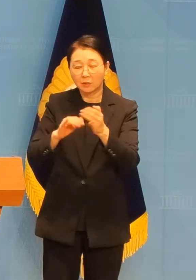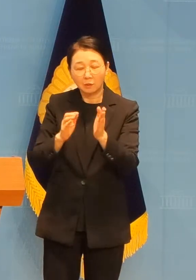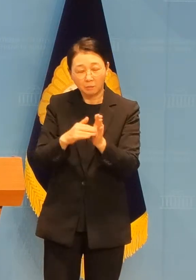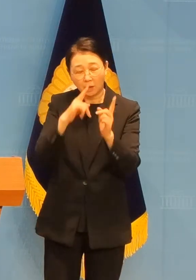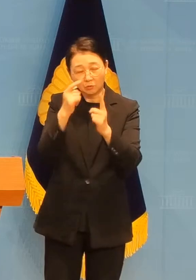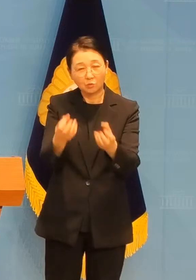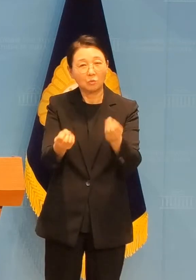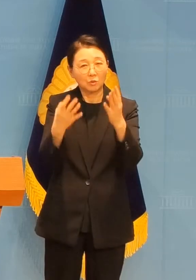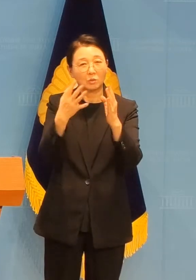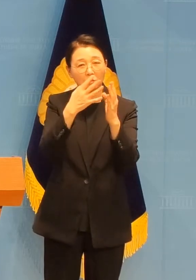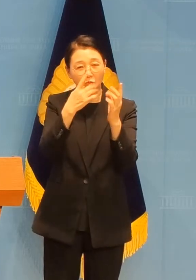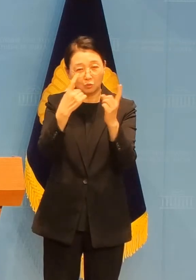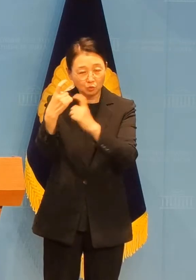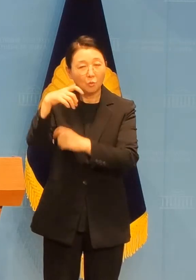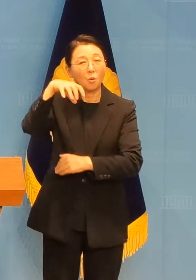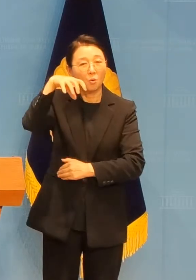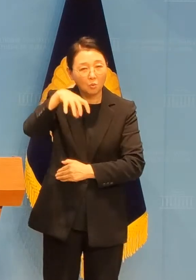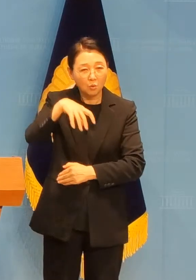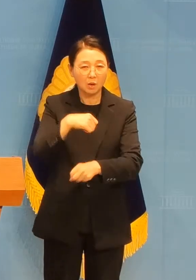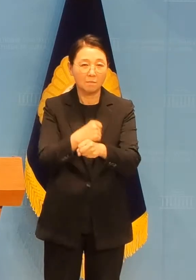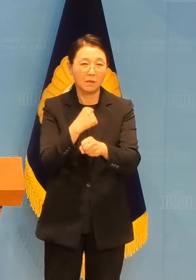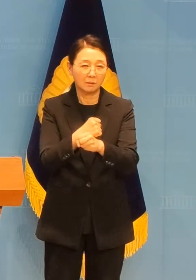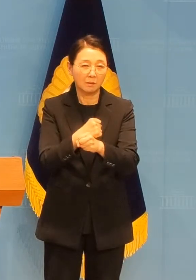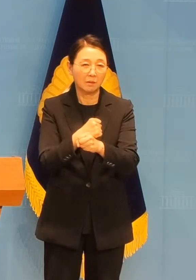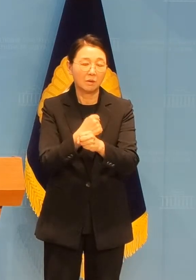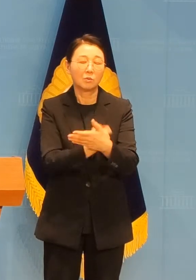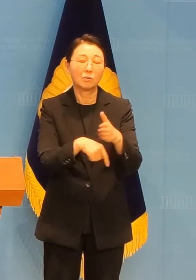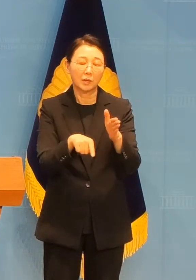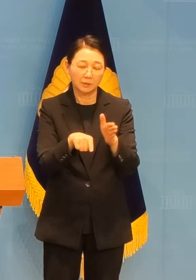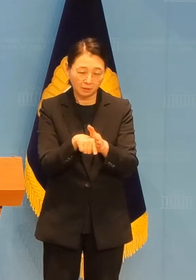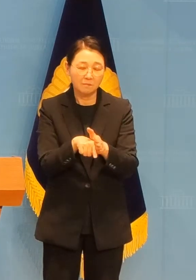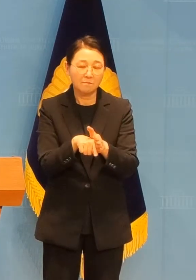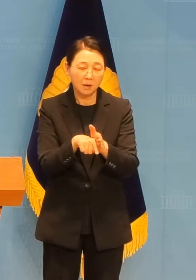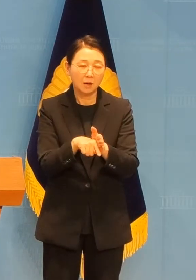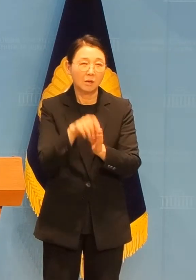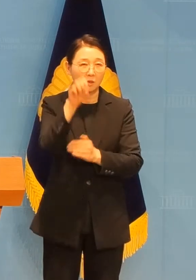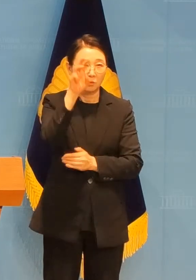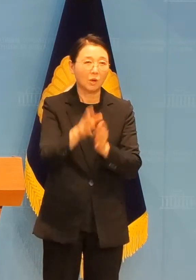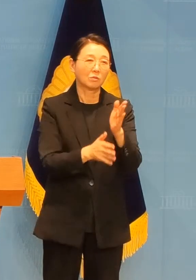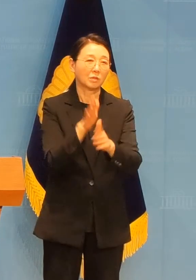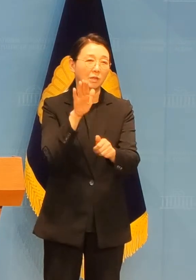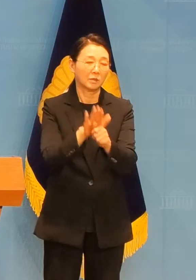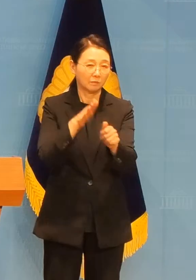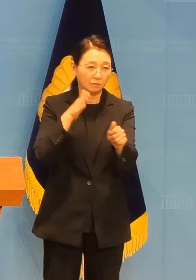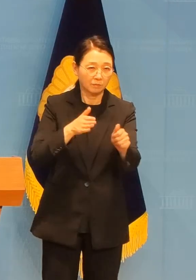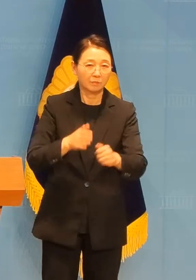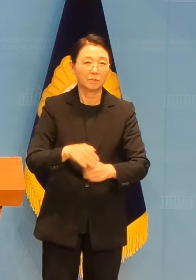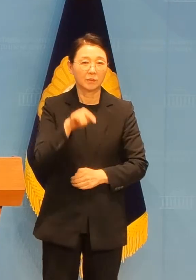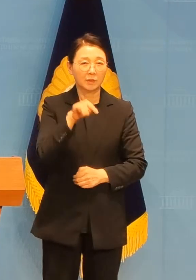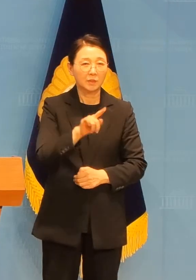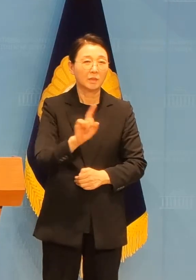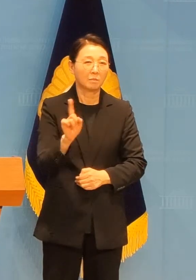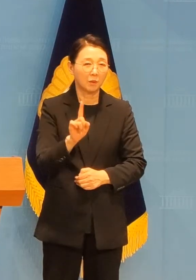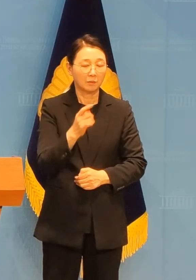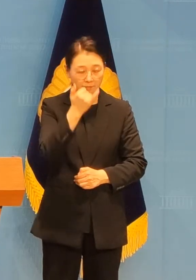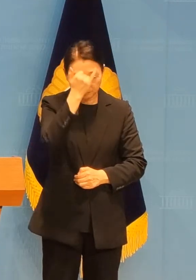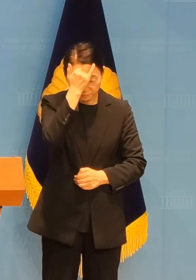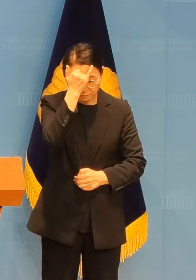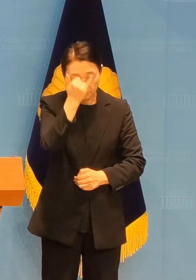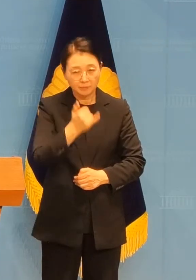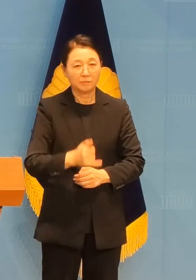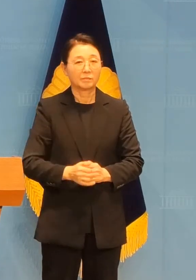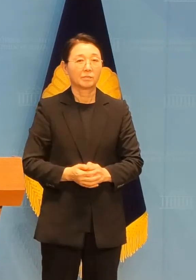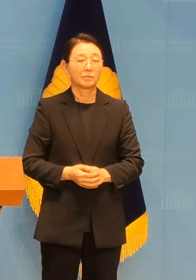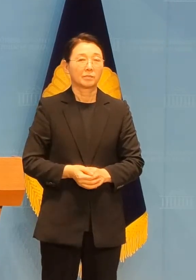추모식과 추모 공간 마련이 제대로 이행될 수 있도록 광주시가 지원하십시오. 그것이 도리입니다.